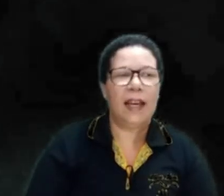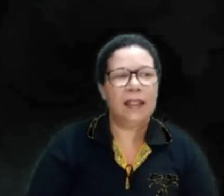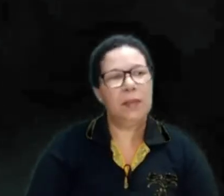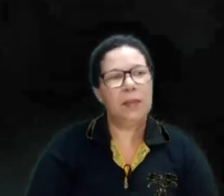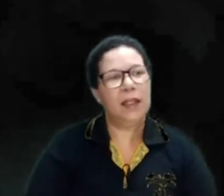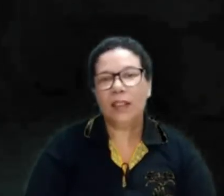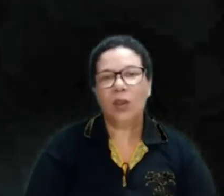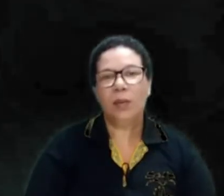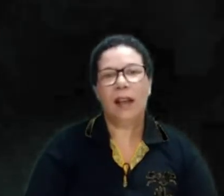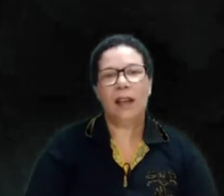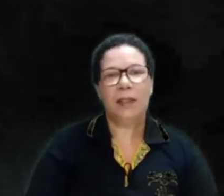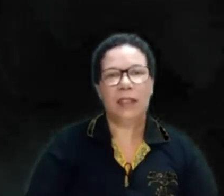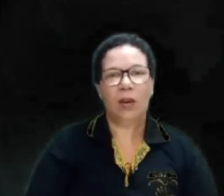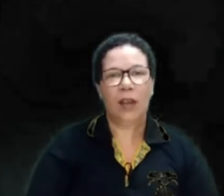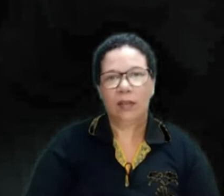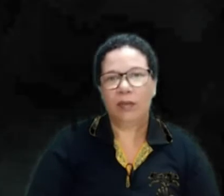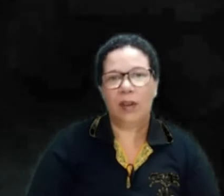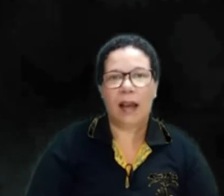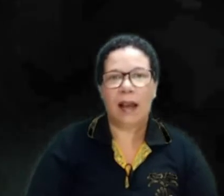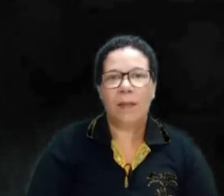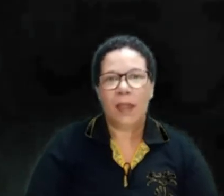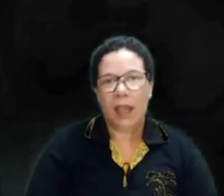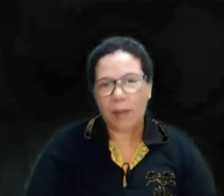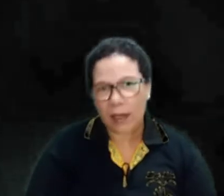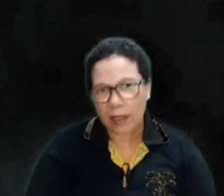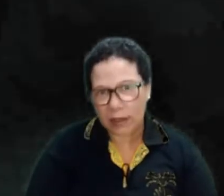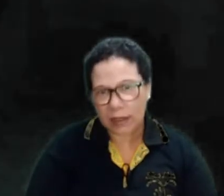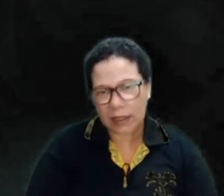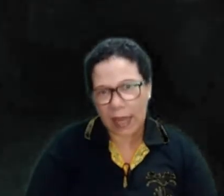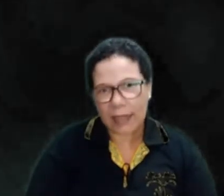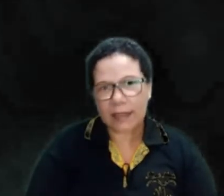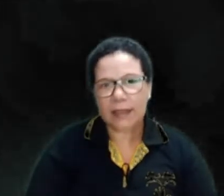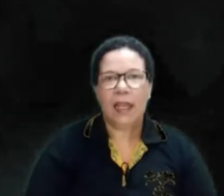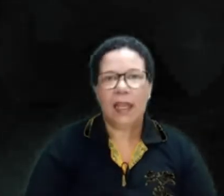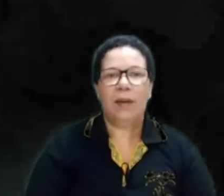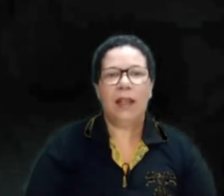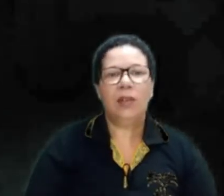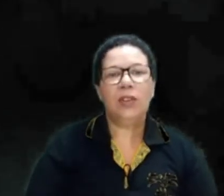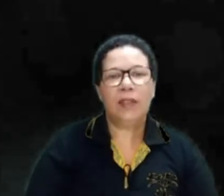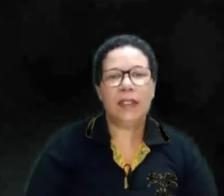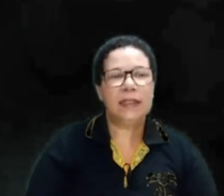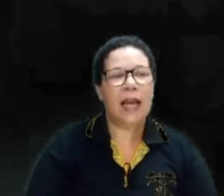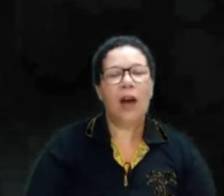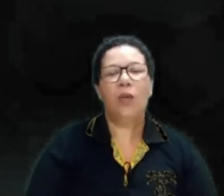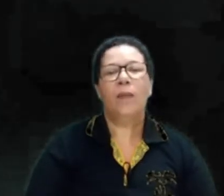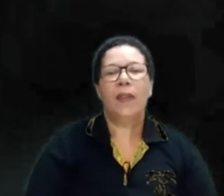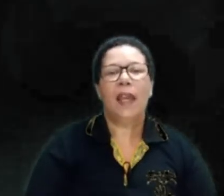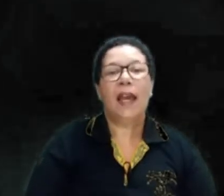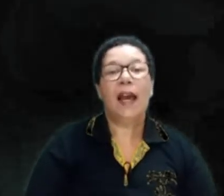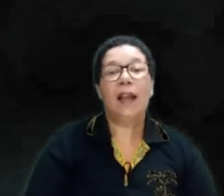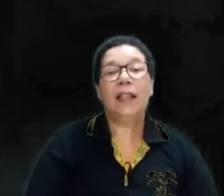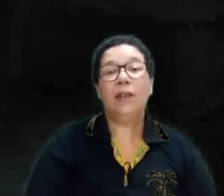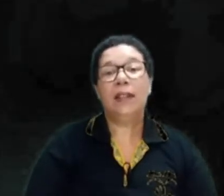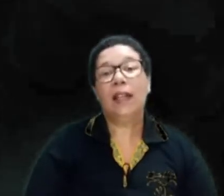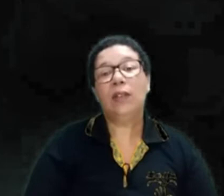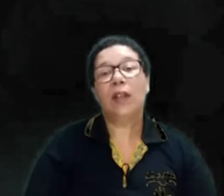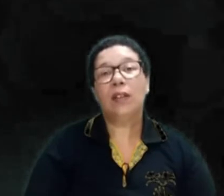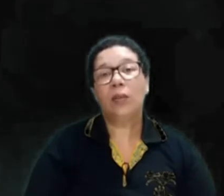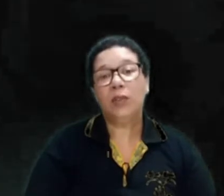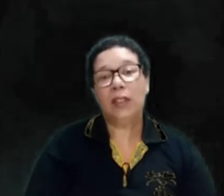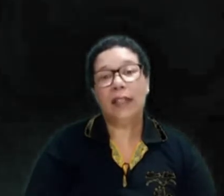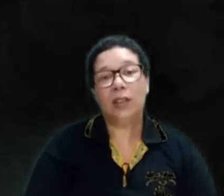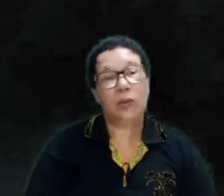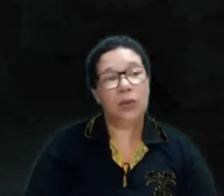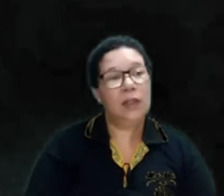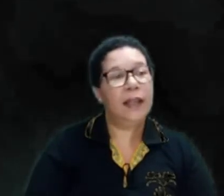também. Então, aqui sobre a Libras é correto afirmar: é uma língua de sinais, é uma língua universal, é a língua natural